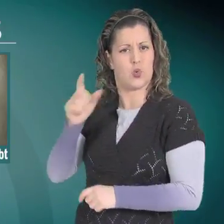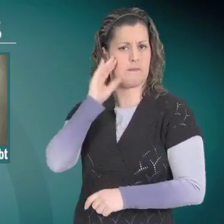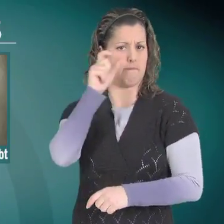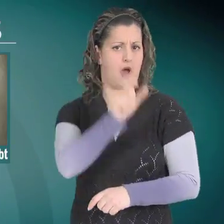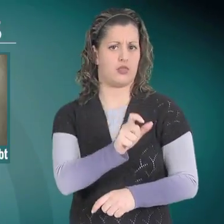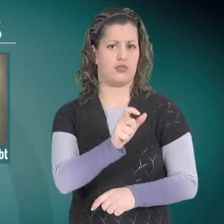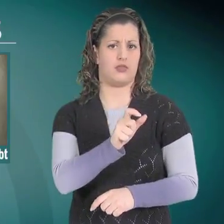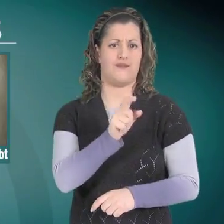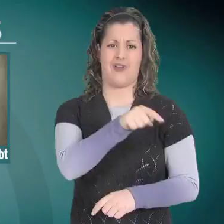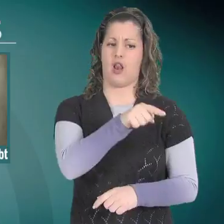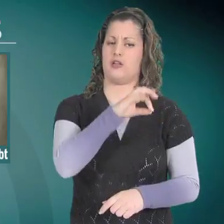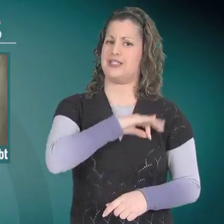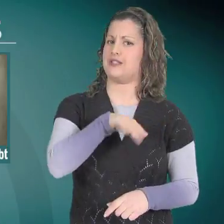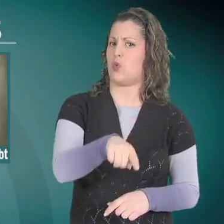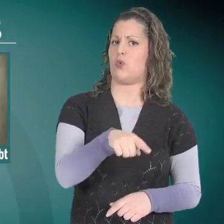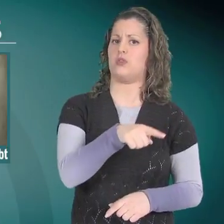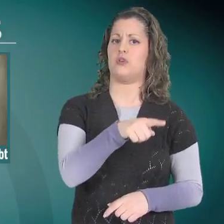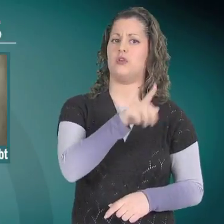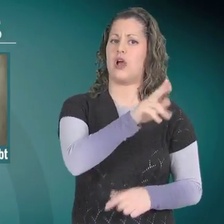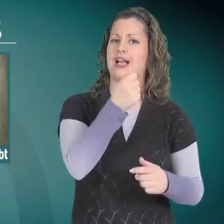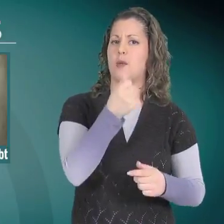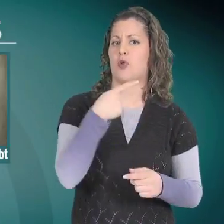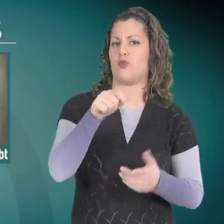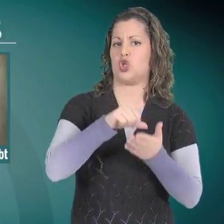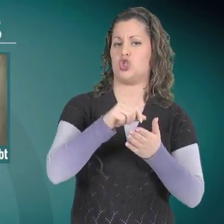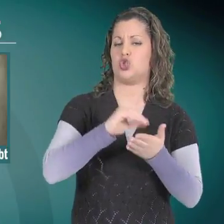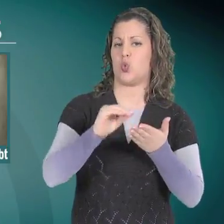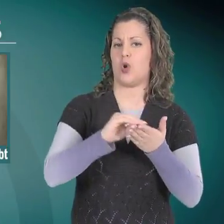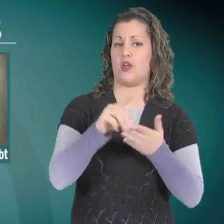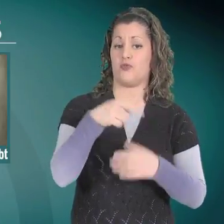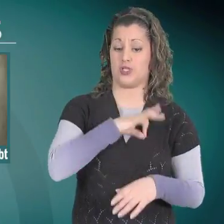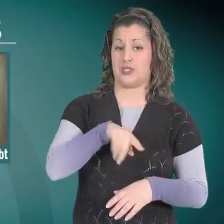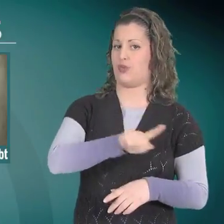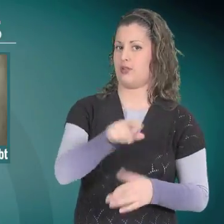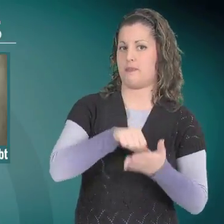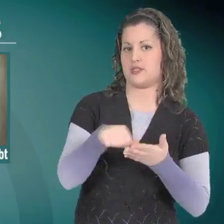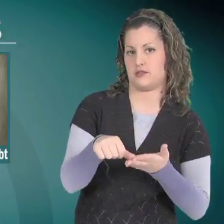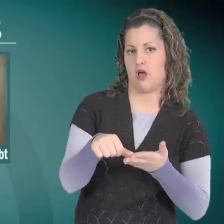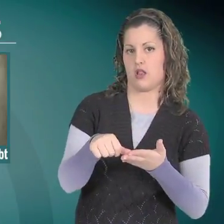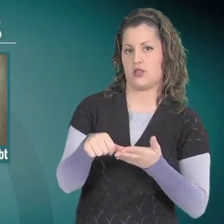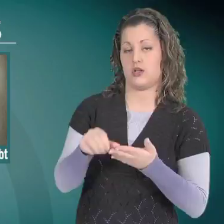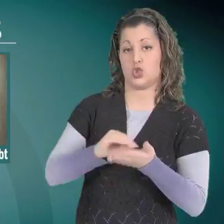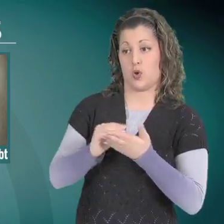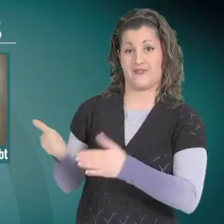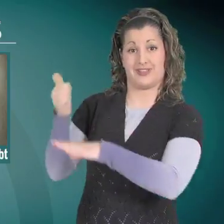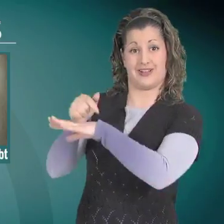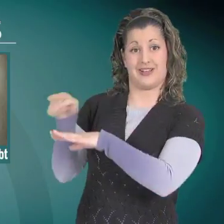nicht bezahlt hatte bei diesem besuch entdeckte der vertreter per zufall dass die familie auch eine tochter hat